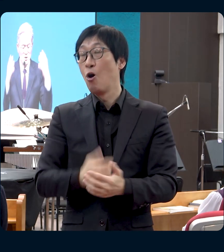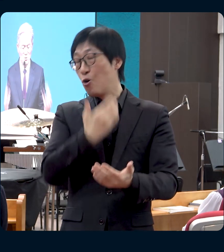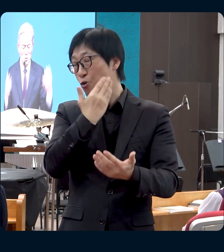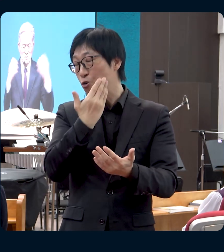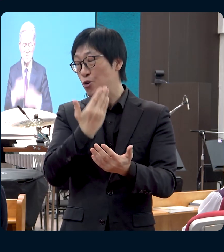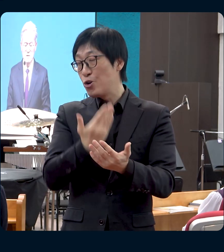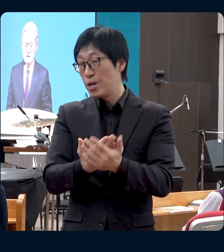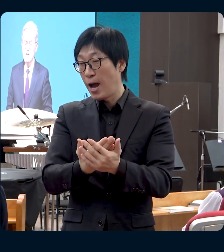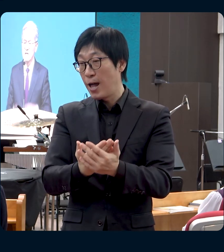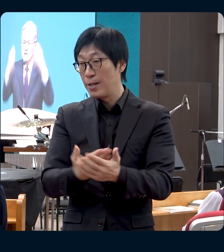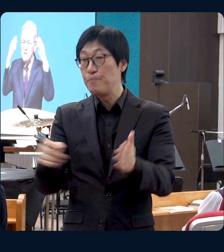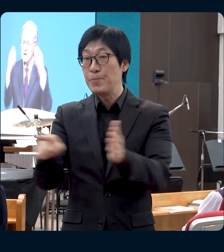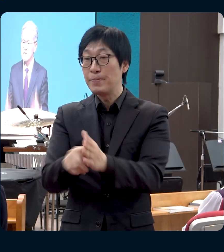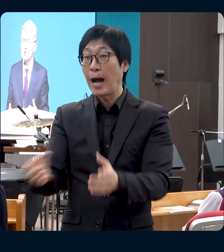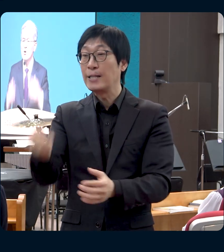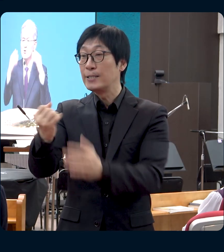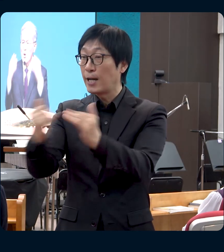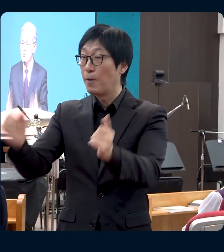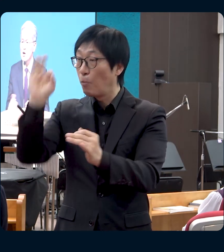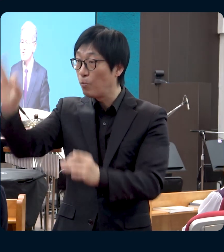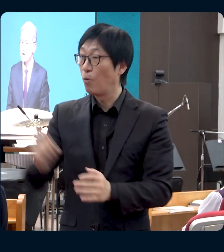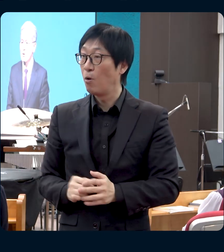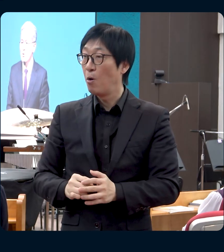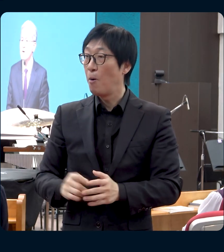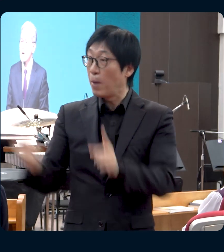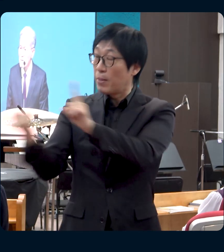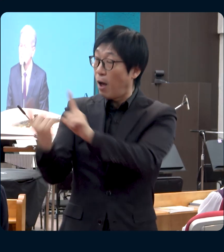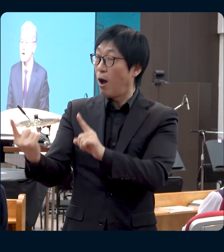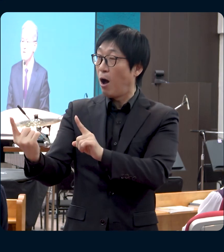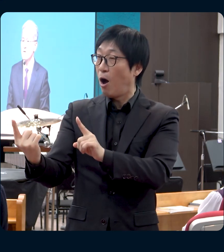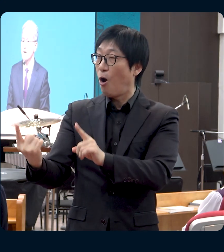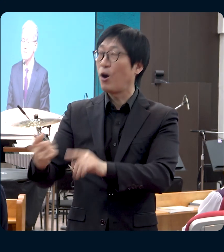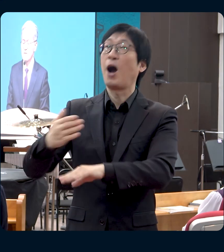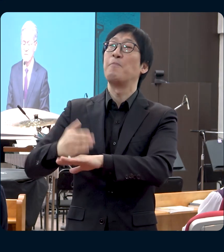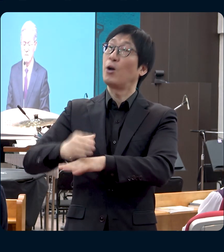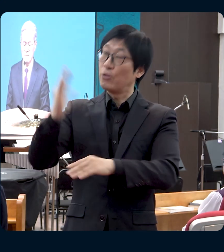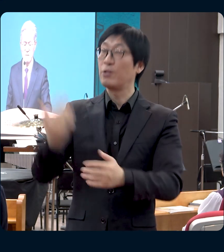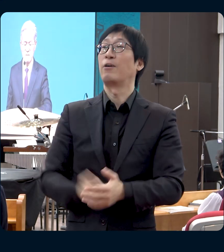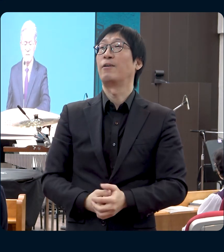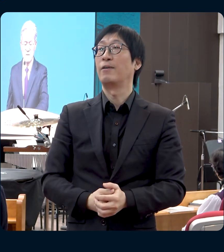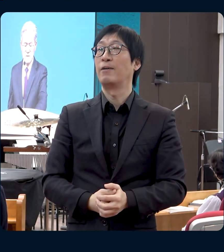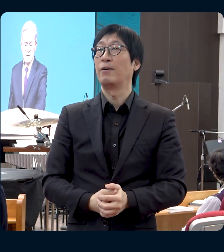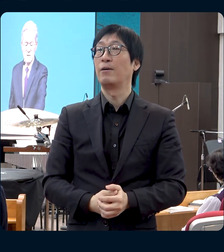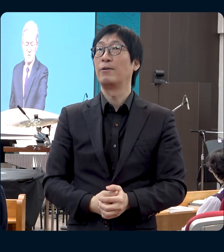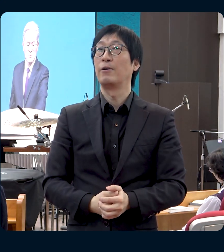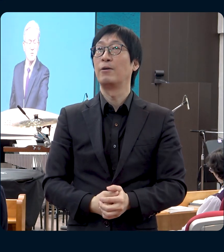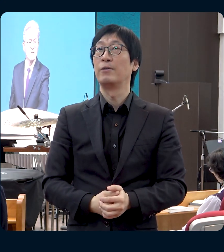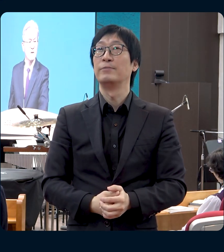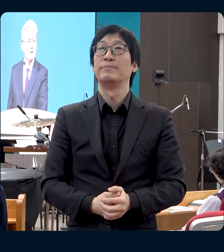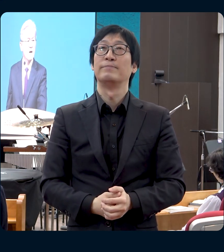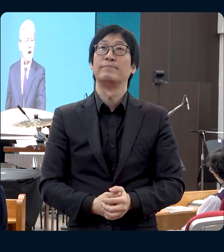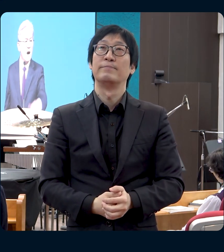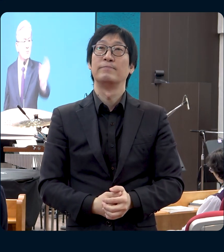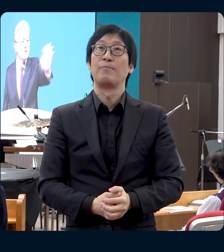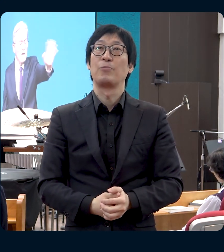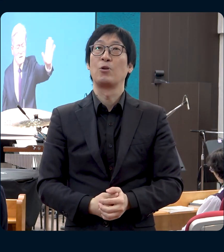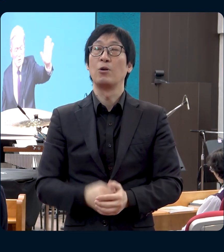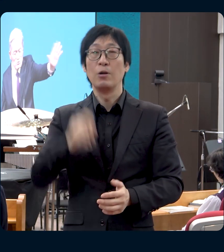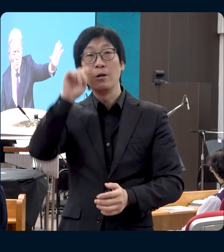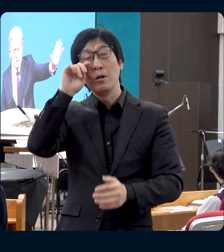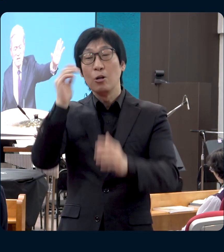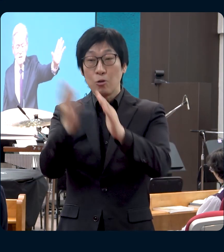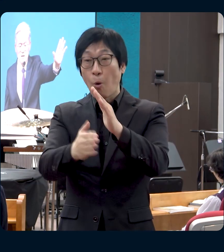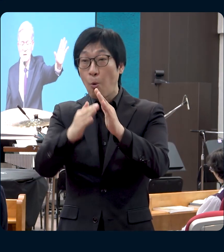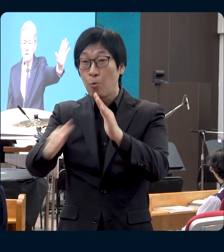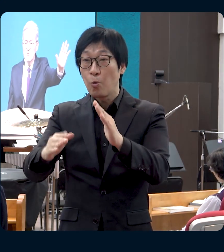그러한 성도는 그 자체로 너무나 귀하고 감사한 거예요. 성도는 아무런 다른